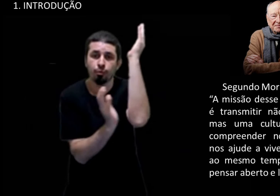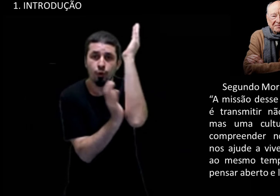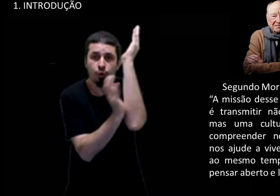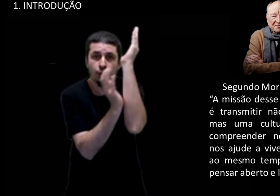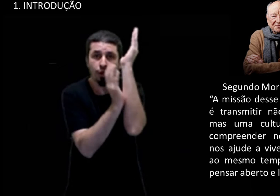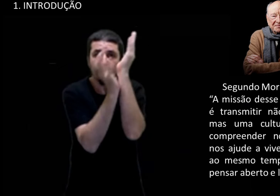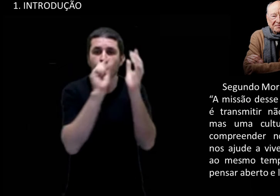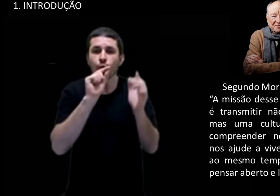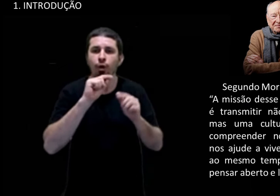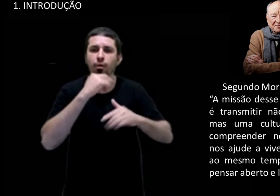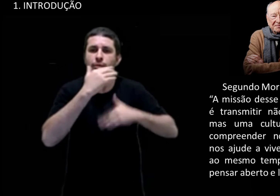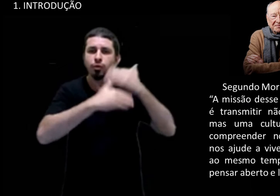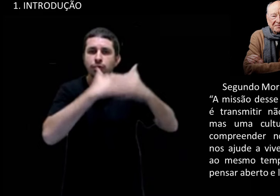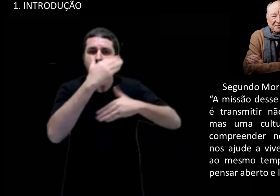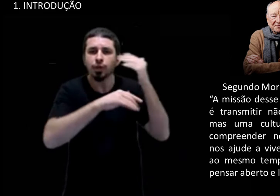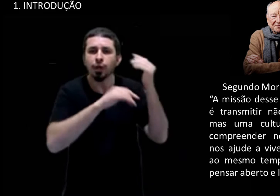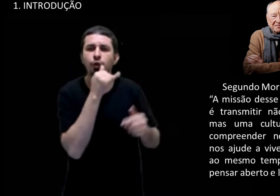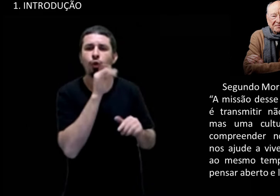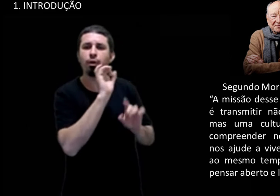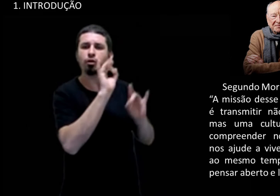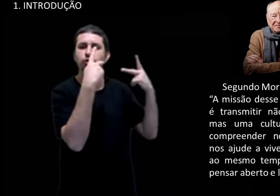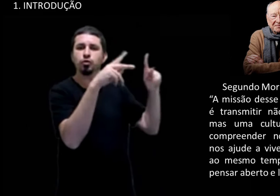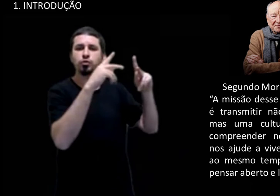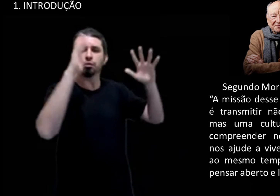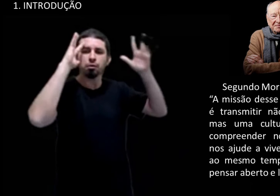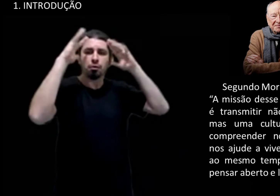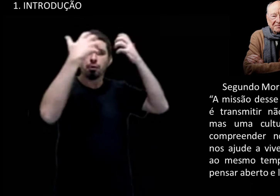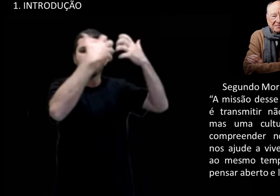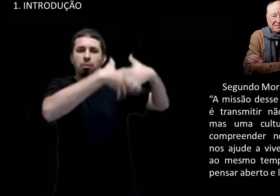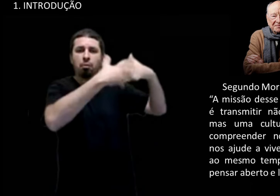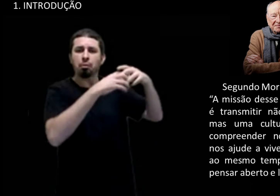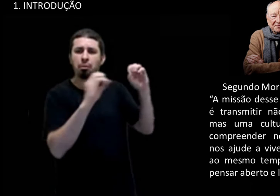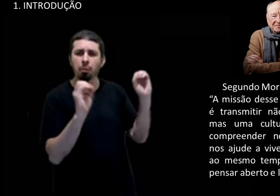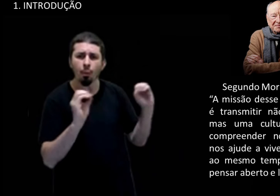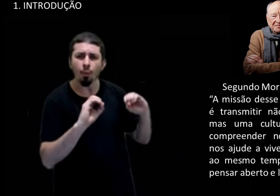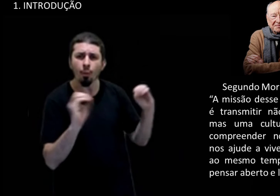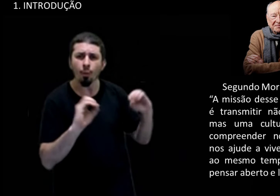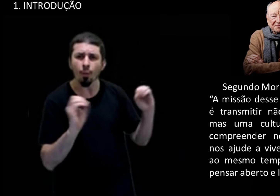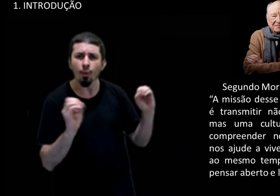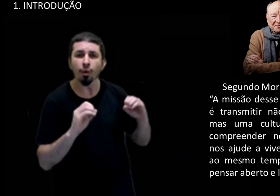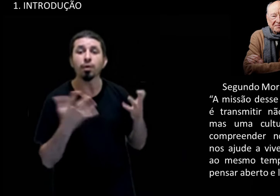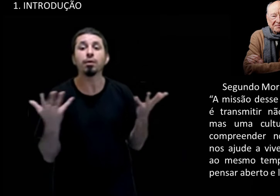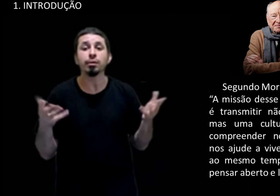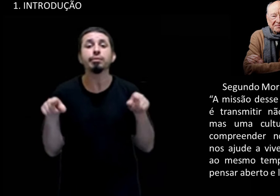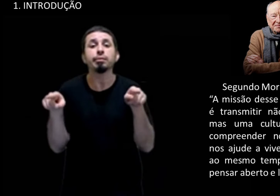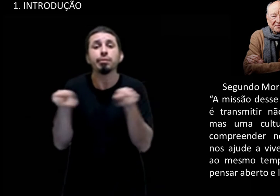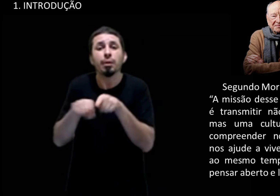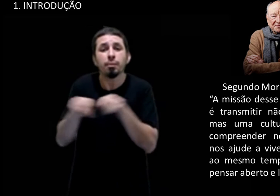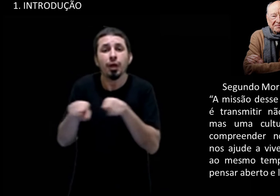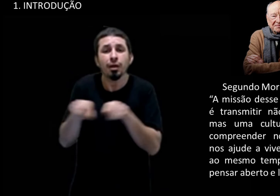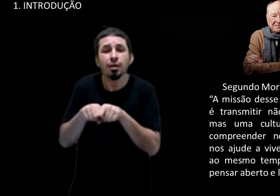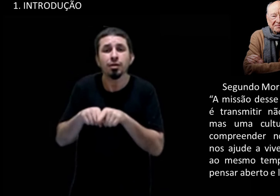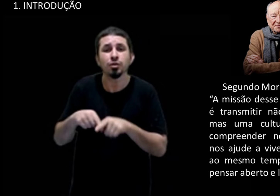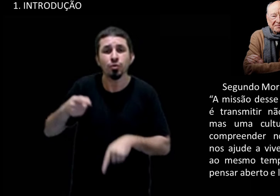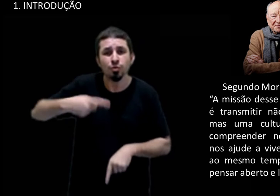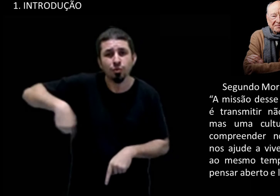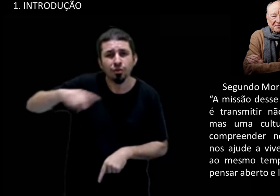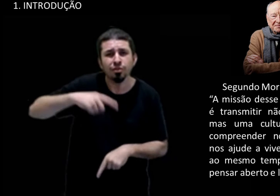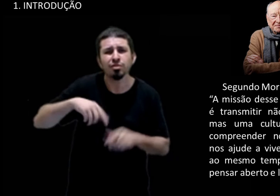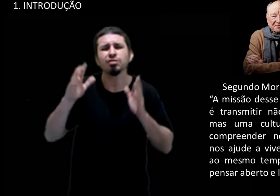parênteses, esta entendida como um processo automatizado e não reflexivo, fecha parênteses, e principalmente aos hábitos